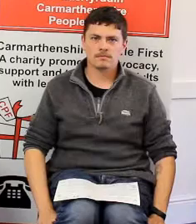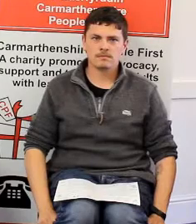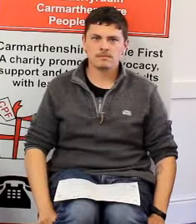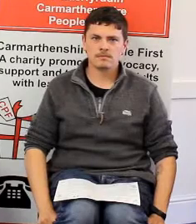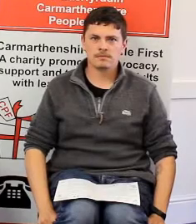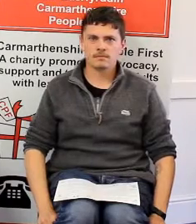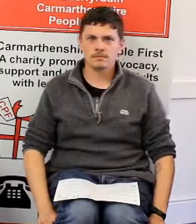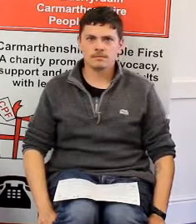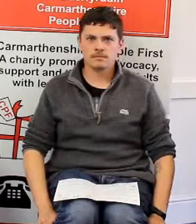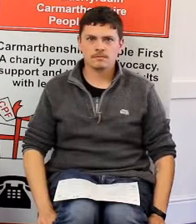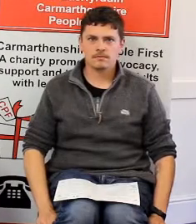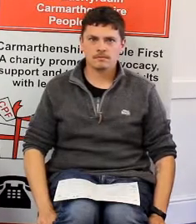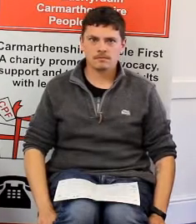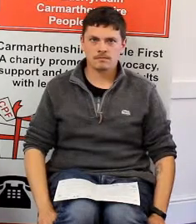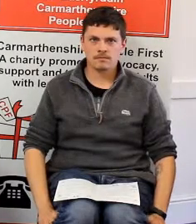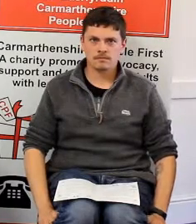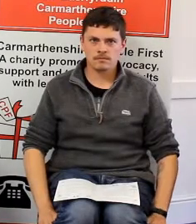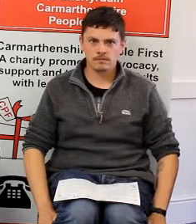1267